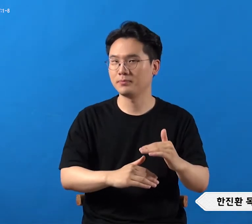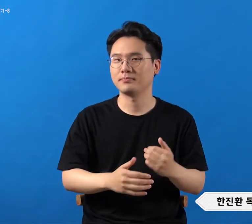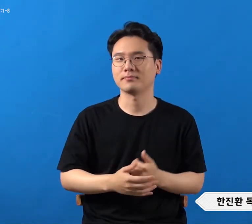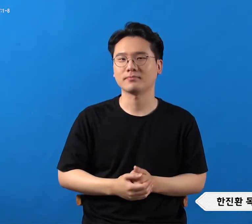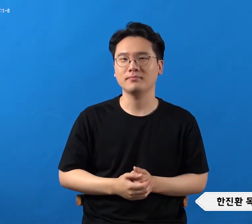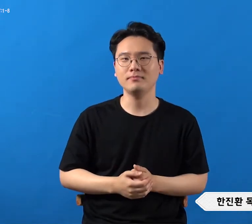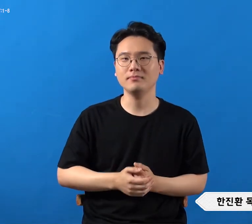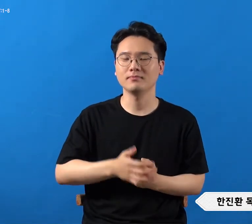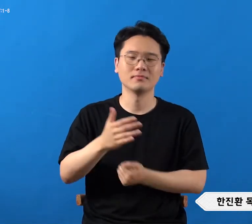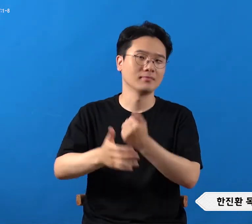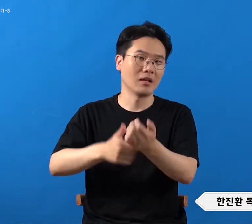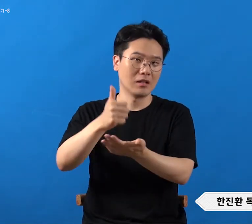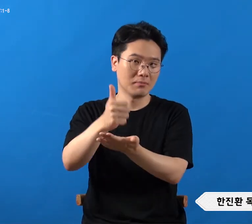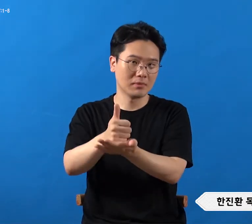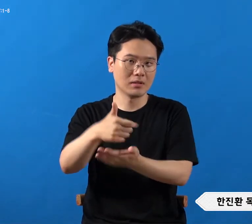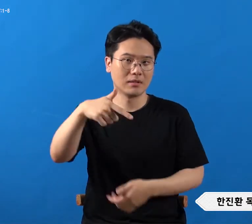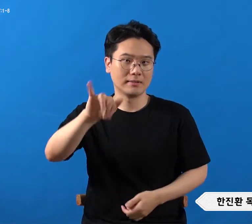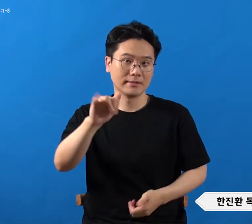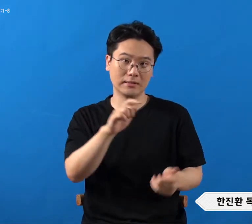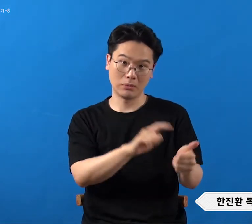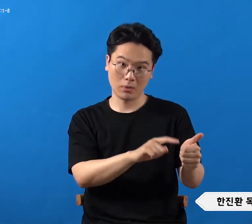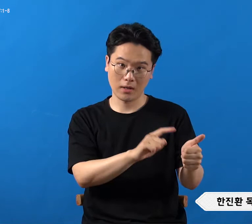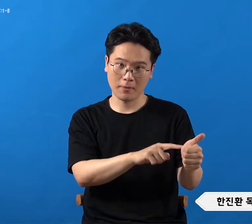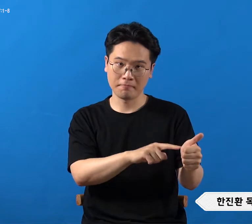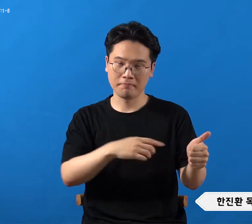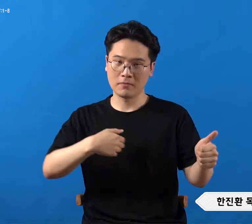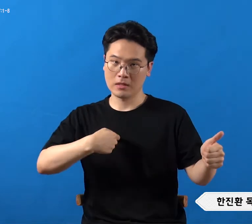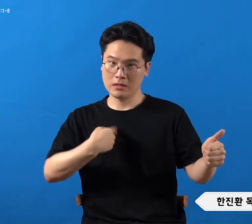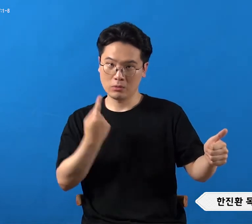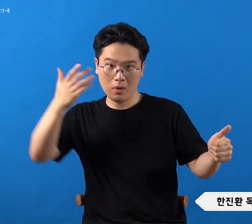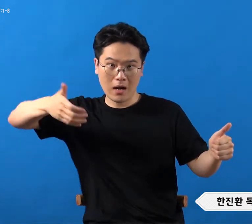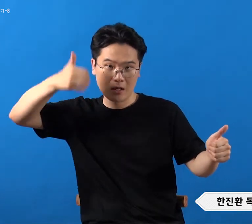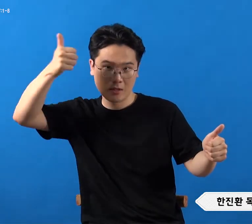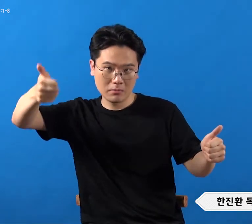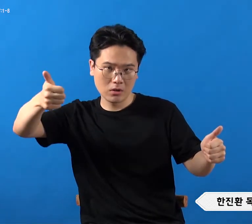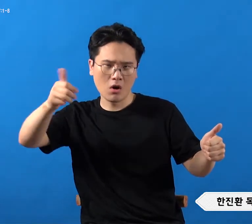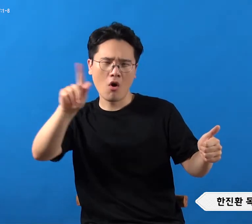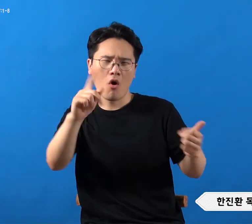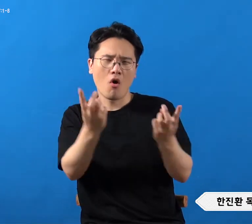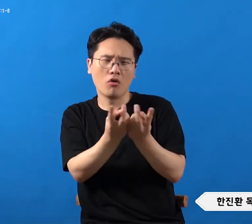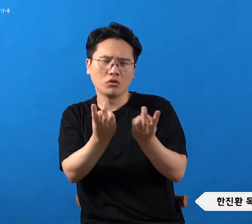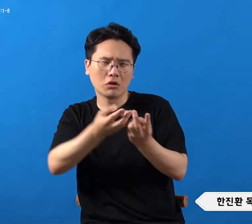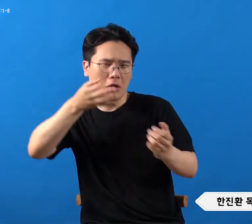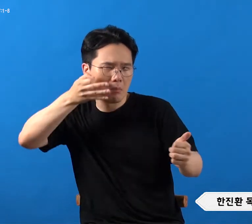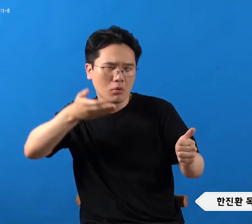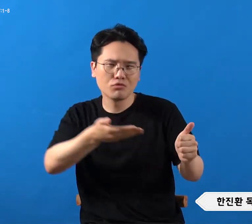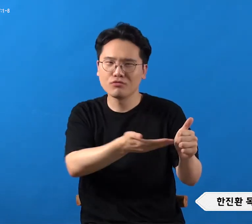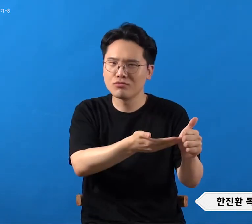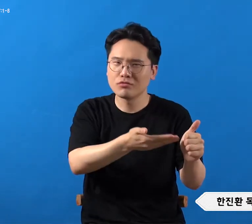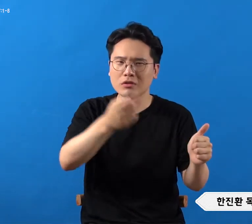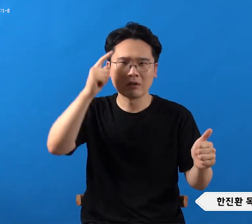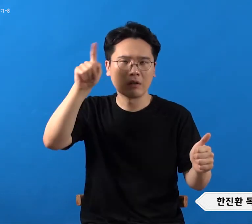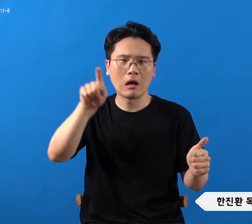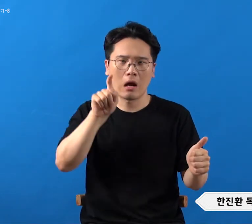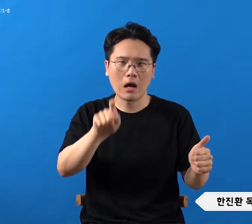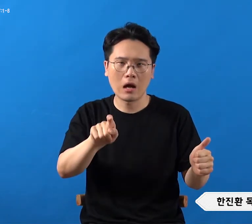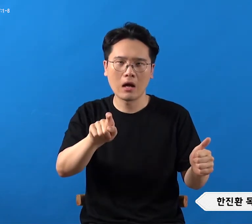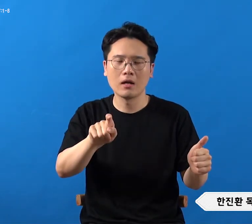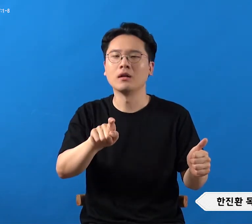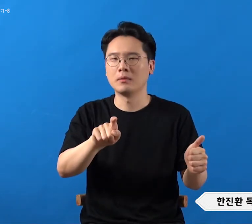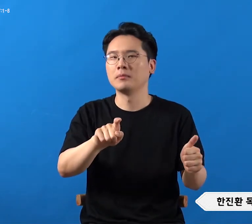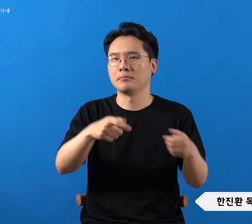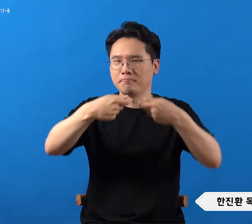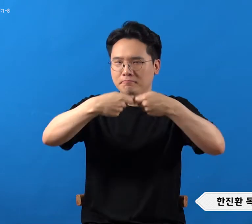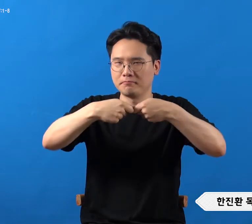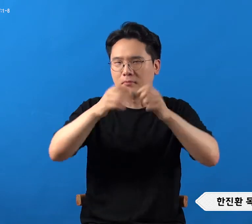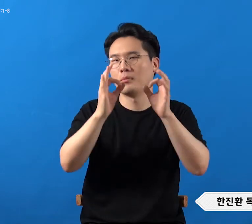자, 하나님이 기드온에게 자신을 어떤 하나님으로 나타내 보여주셨는가, 그걸 우리가 한번